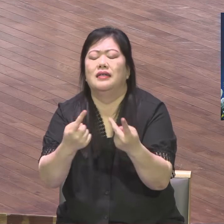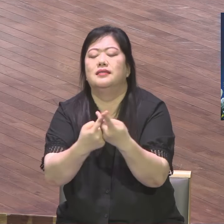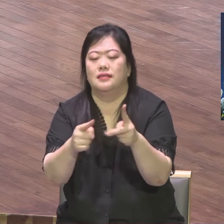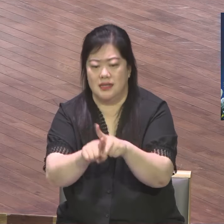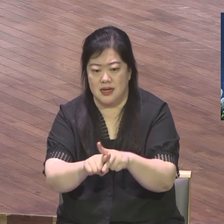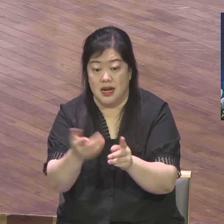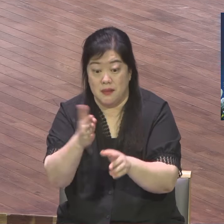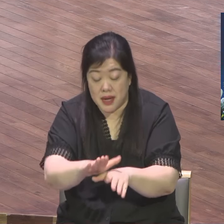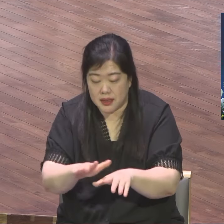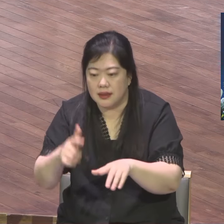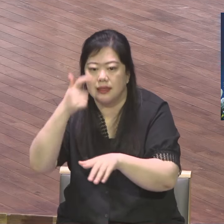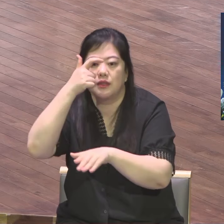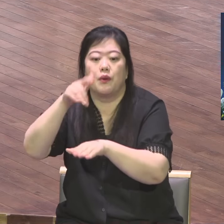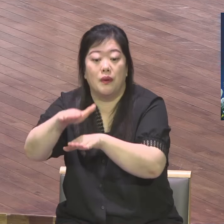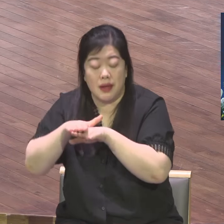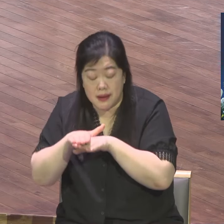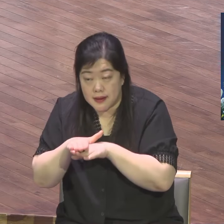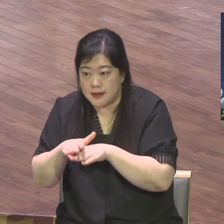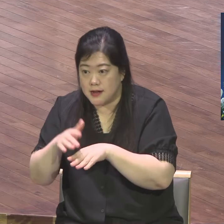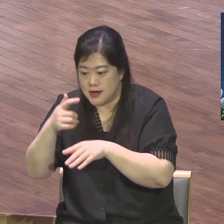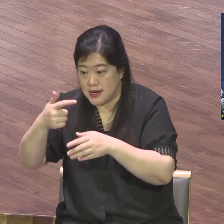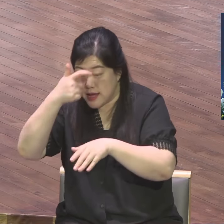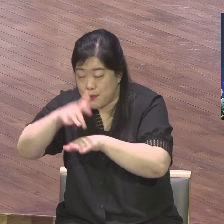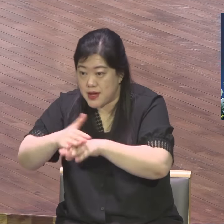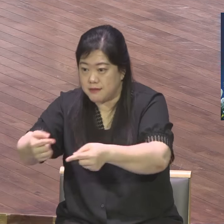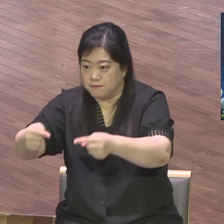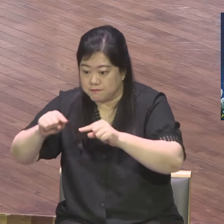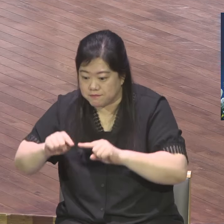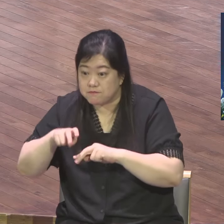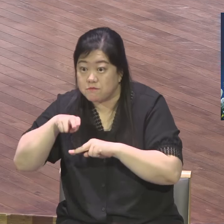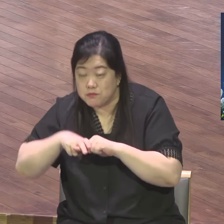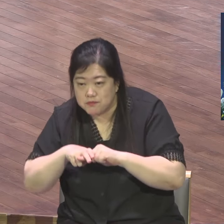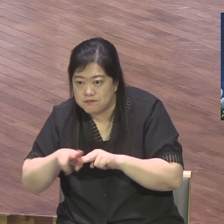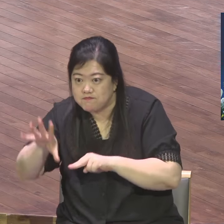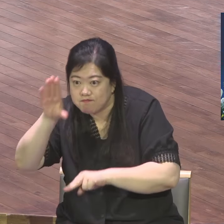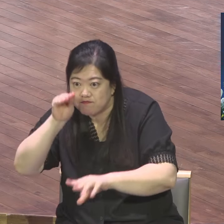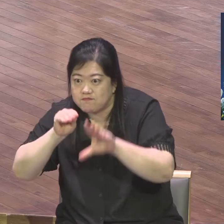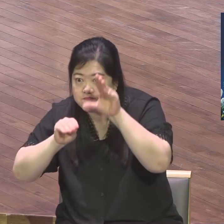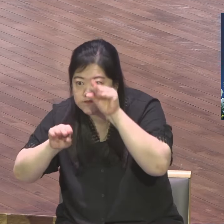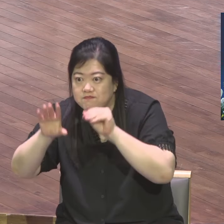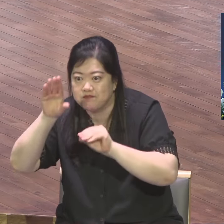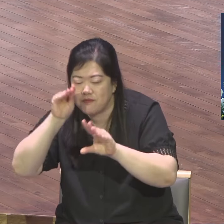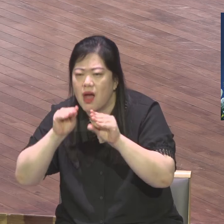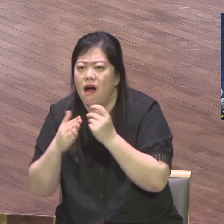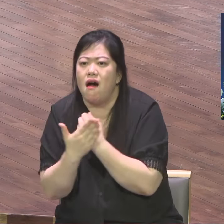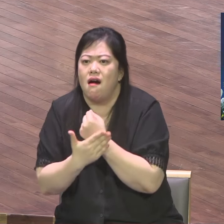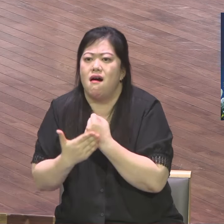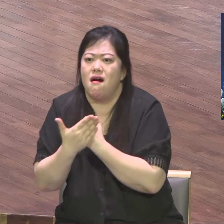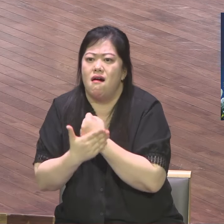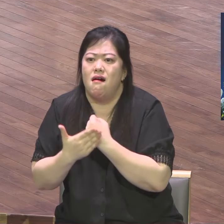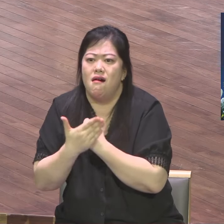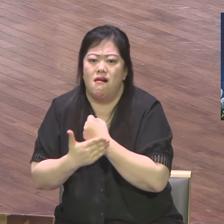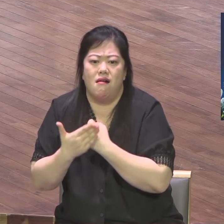대부분이 다 교회에서 예배 드리다가 변화가 오는 겁니다. 주일 예배가 모든 것을